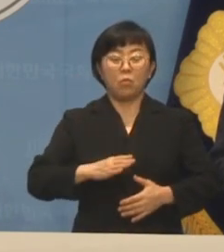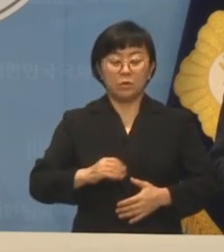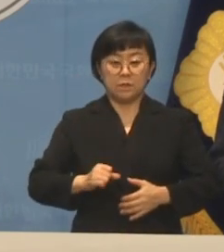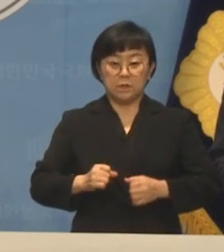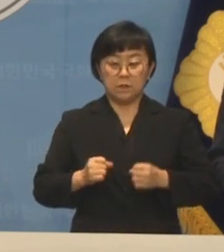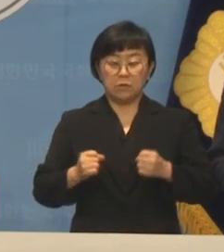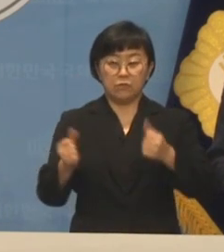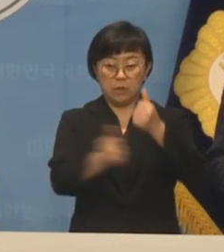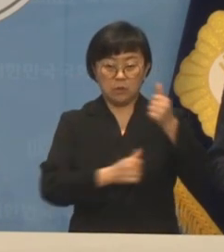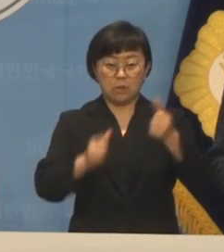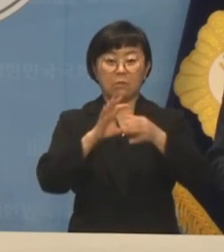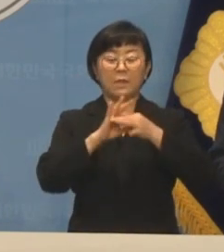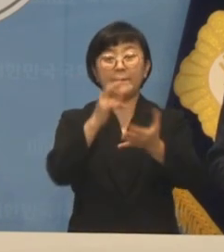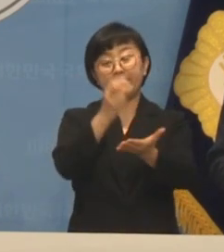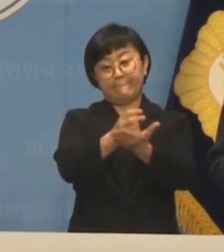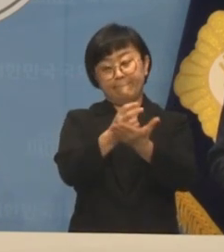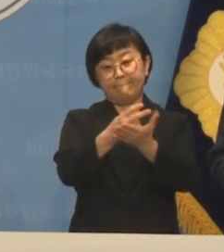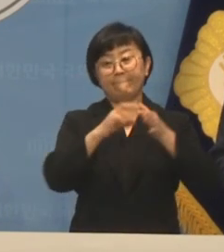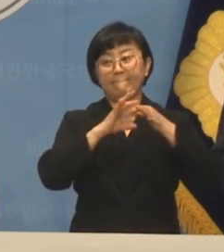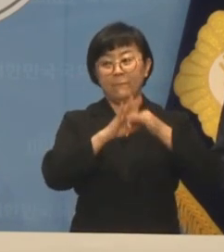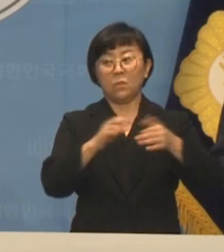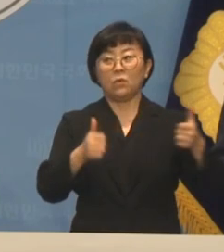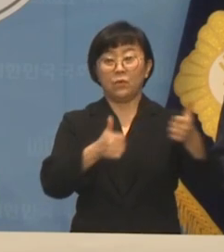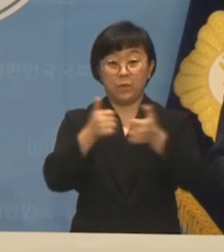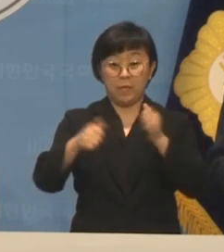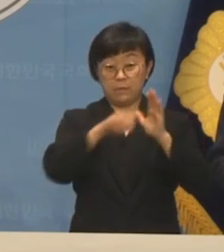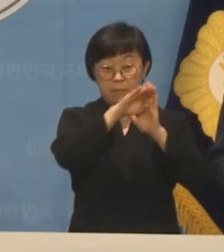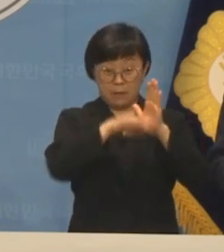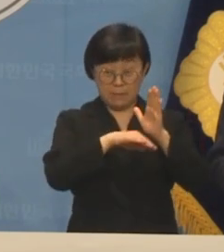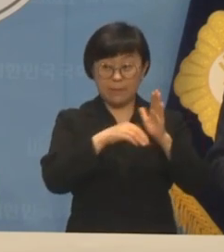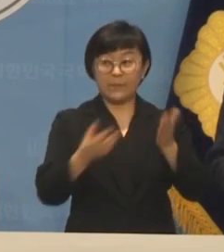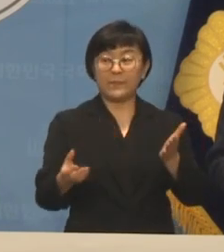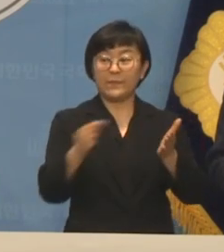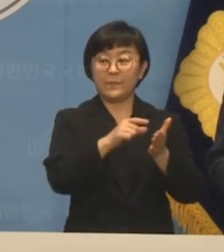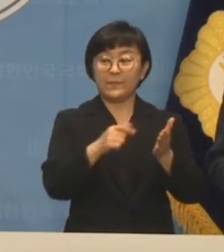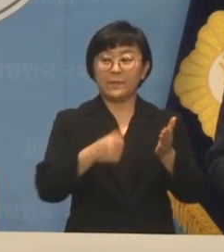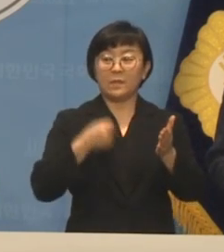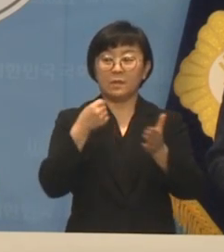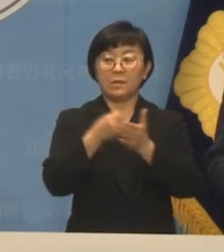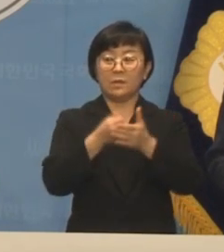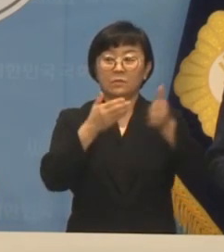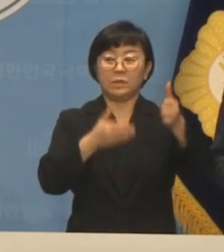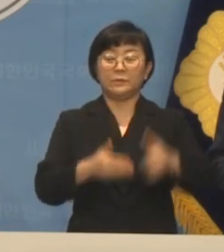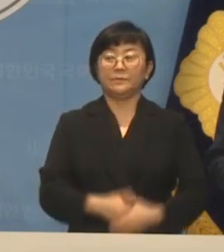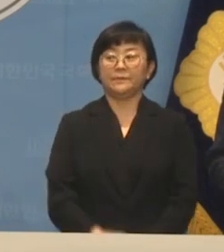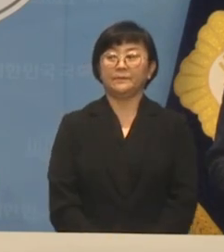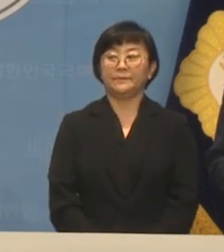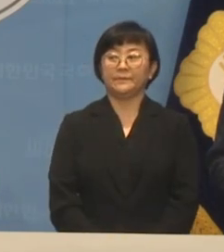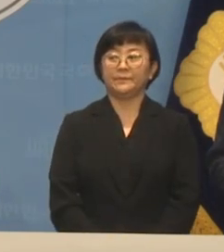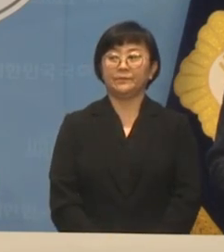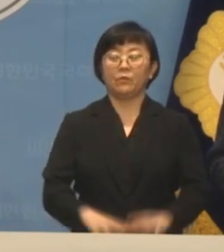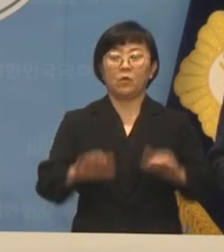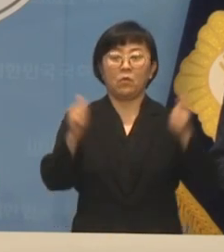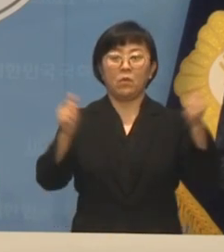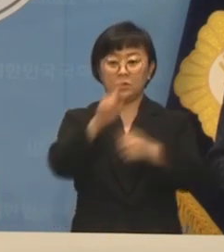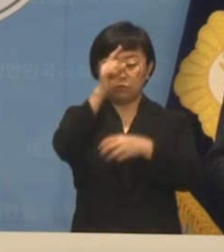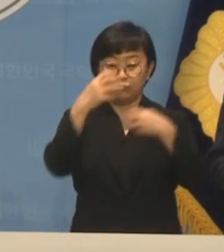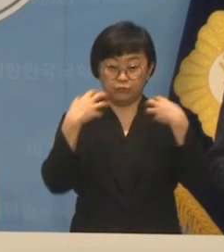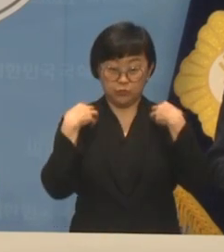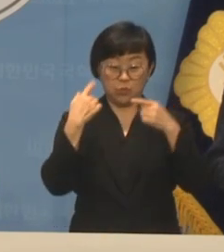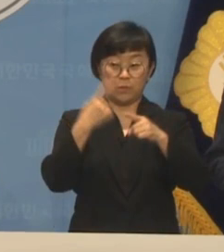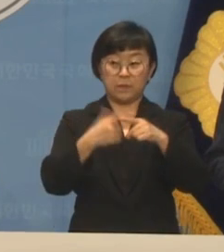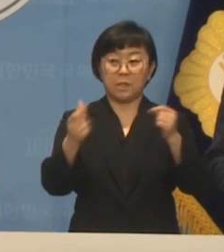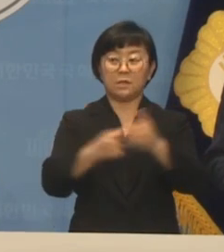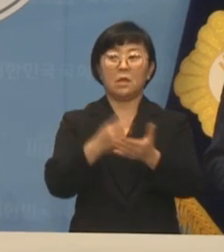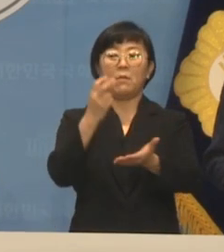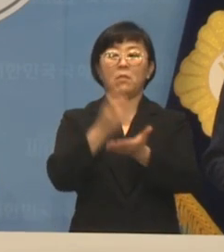보건복지위원회가 관련 법안의 본회의 직회부를 결단해 주시기 바랍니다. 국회와 정부도